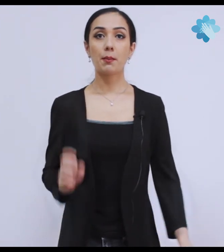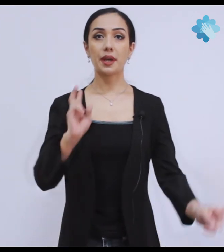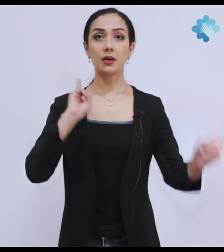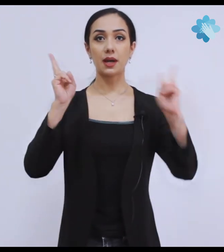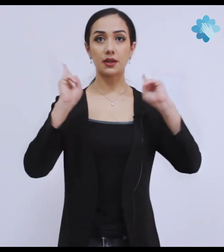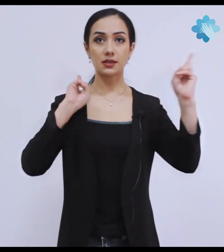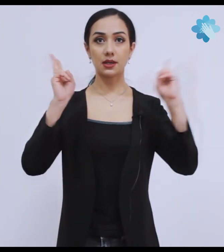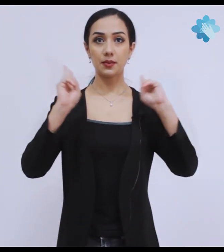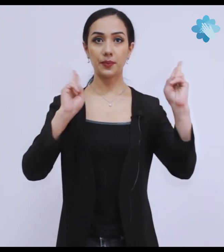парикмахерская